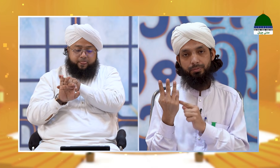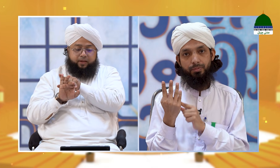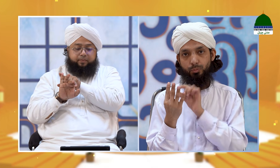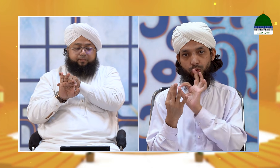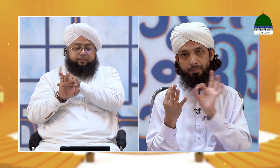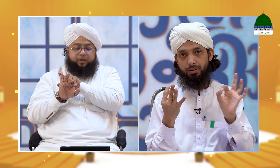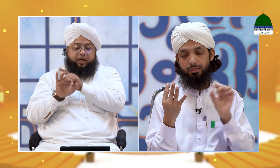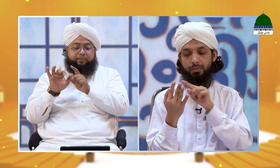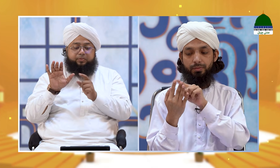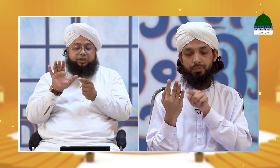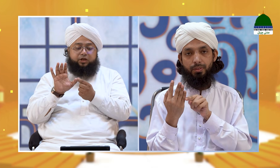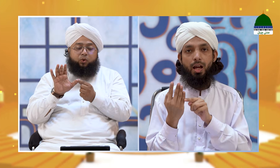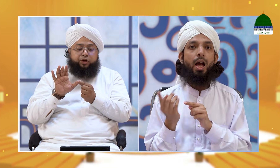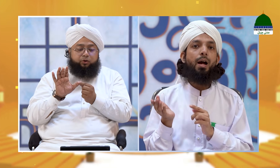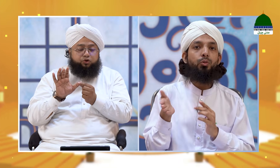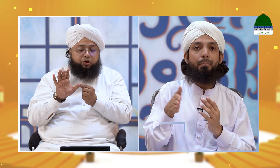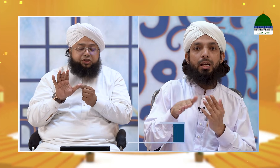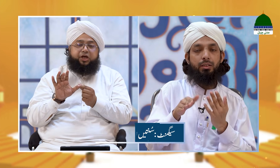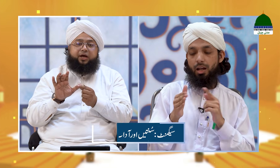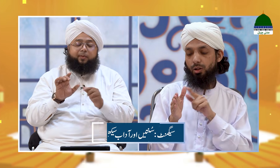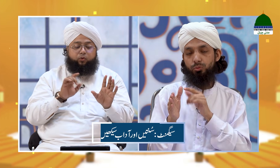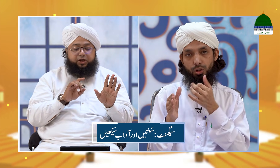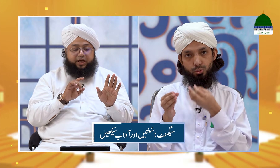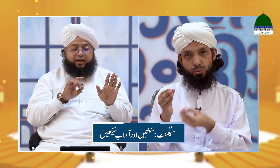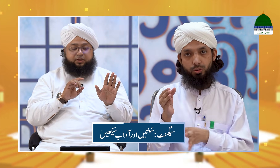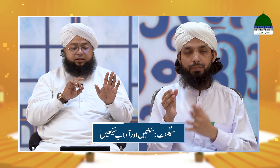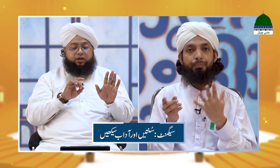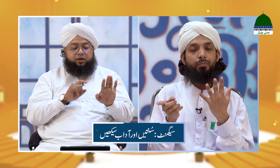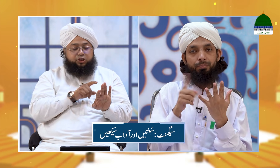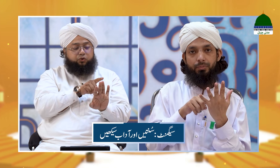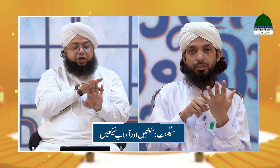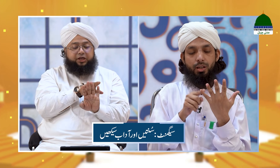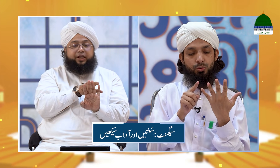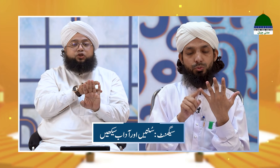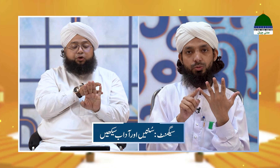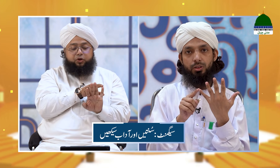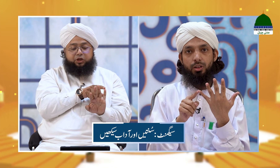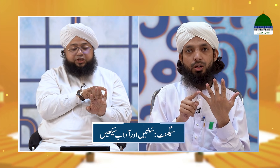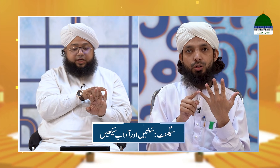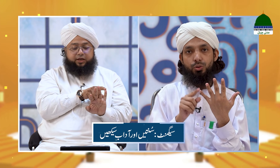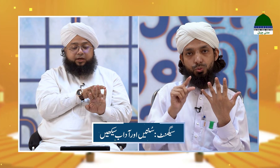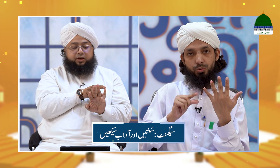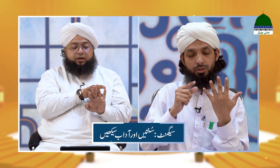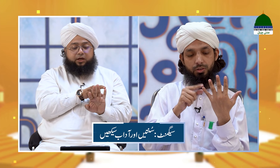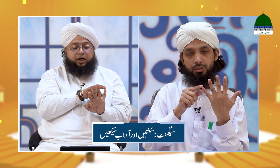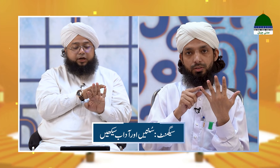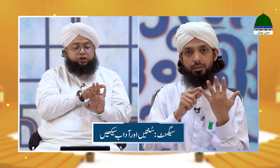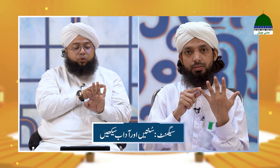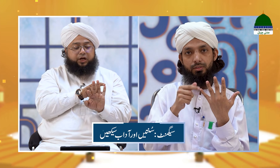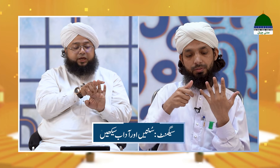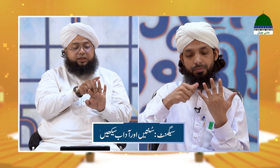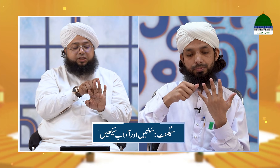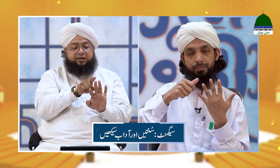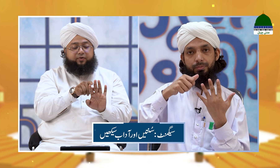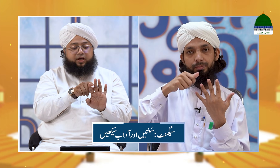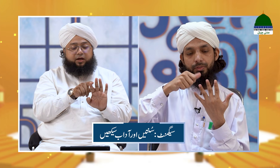لیں۔ اب انگوٹھے کو چھوڑ دیجئے، اب الٹے ہاتھ کی چھنگلی یعنی چھوٹی انگلی سے کاٹنا شروع